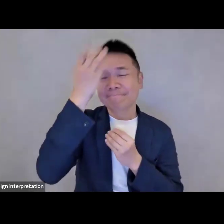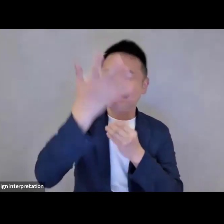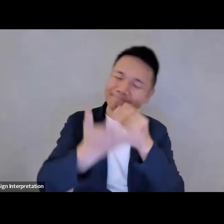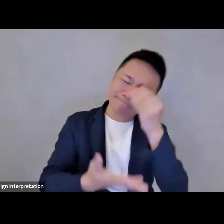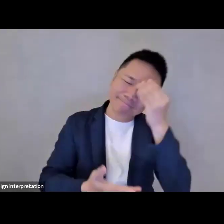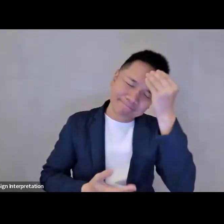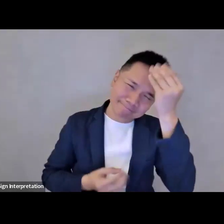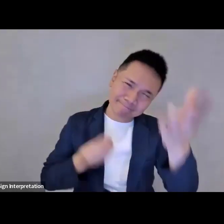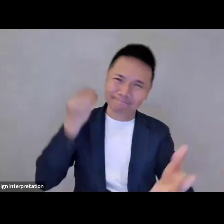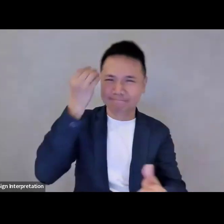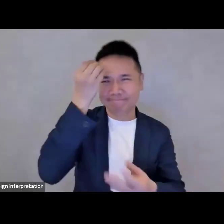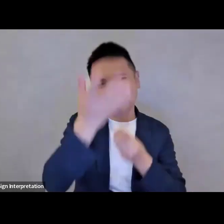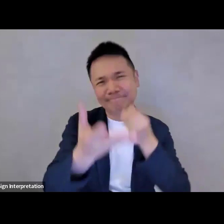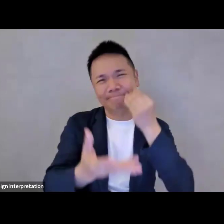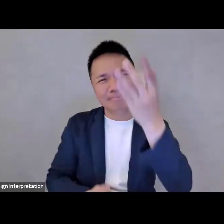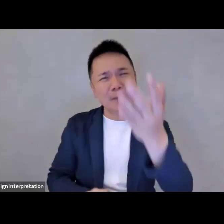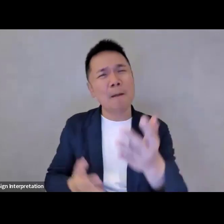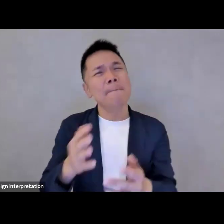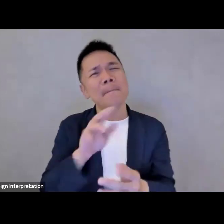哦，不好意思，